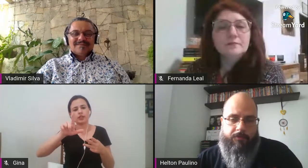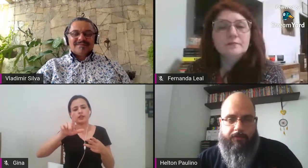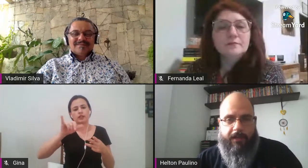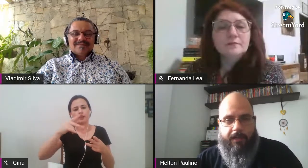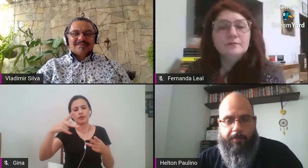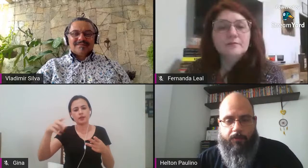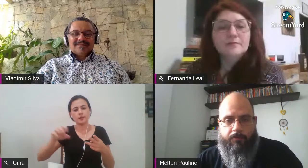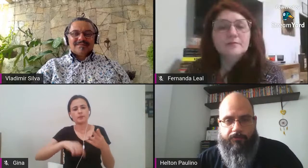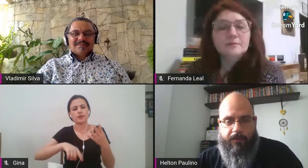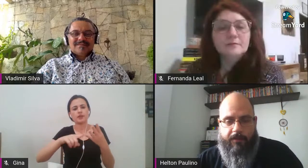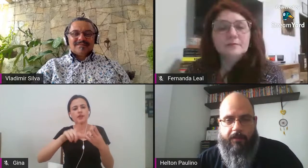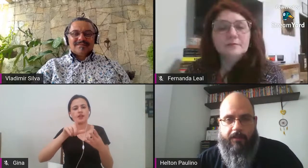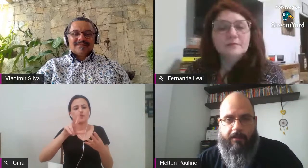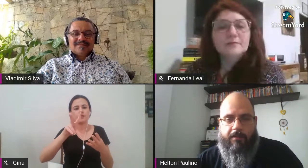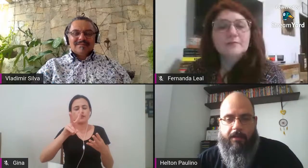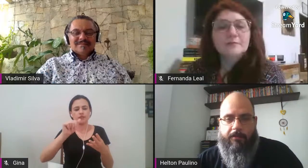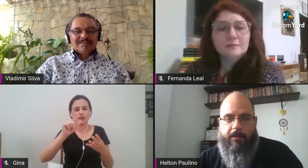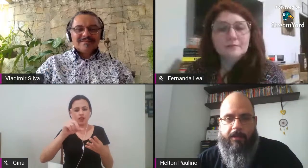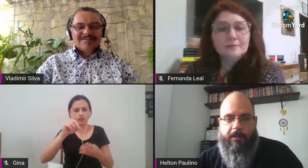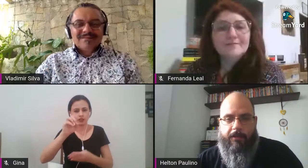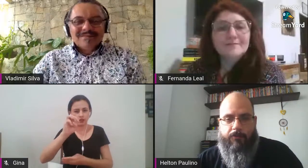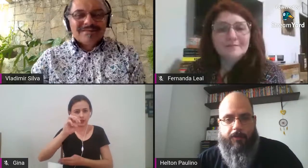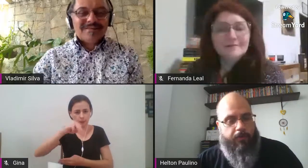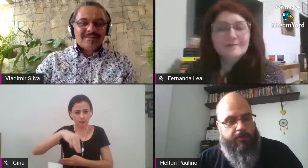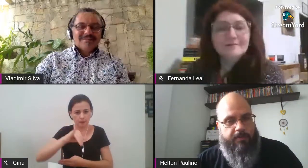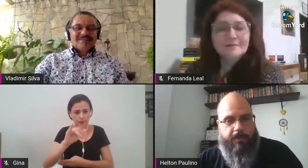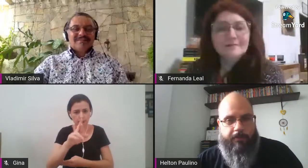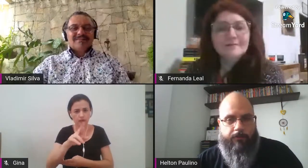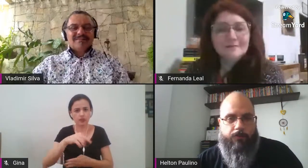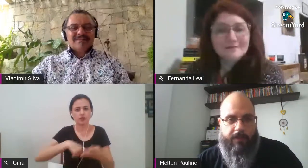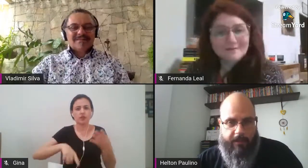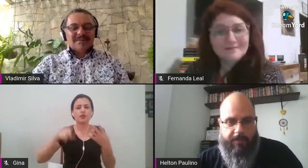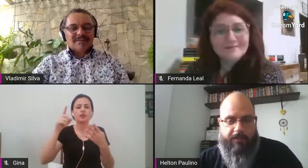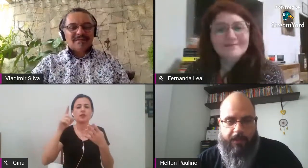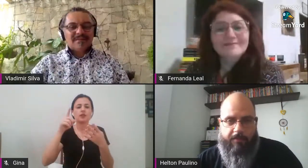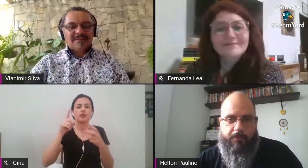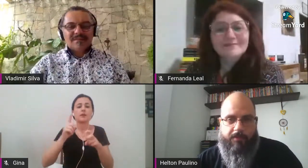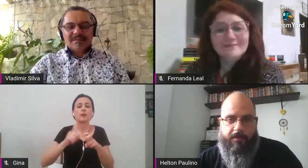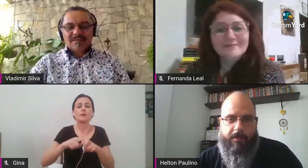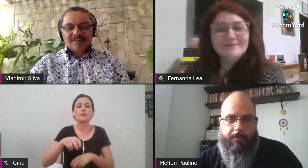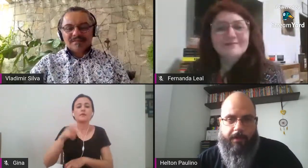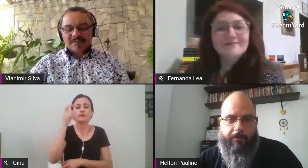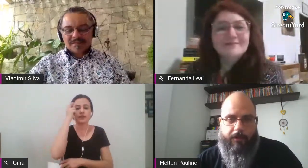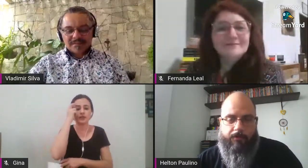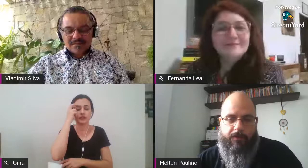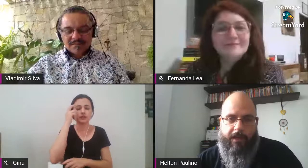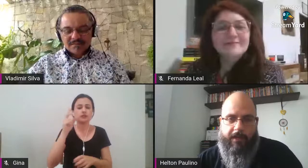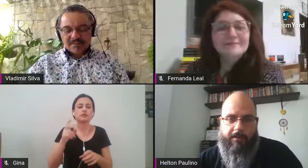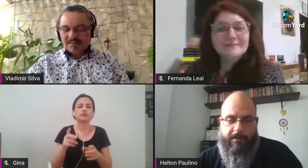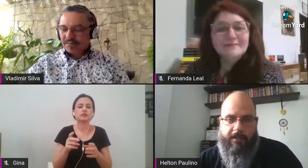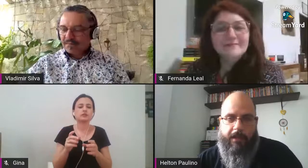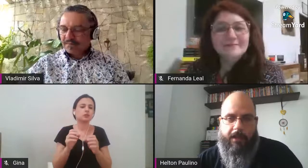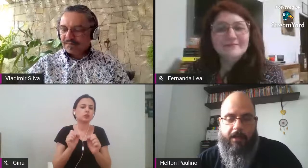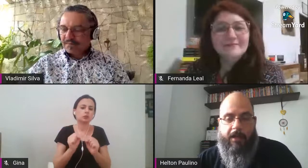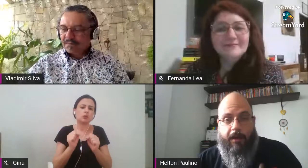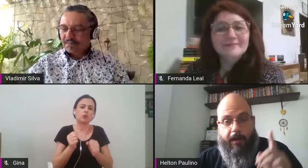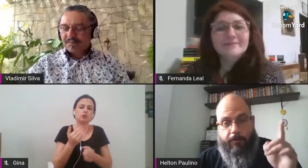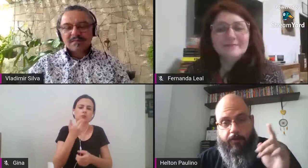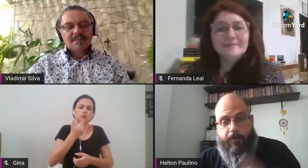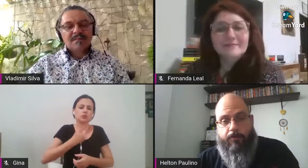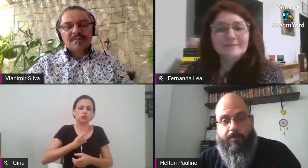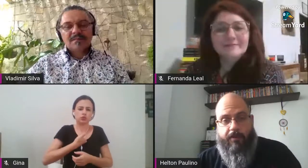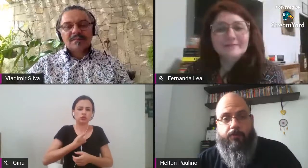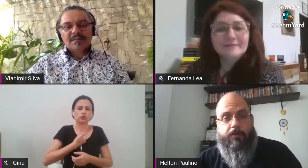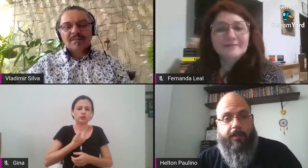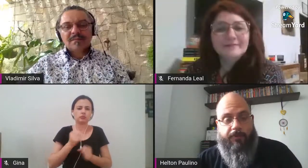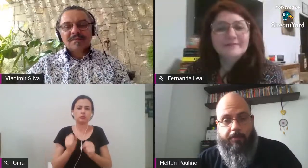a professora Fernanda pelo convite, tá certo? E estou à disposição, o curso de arte mídia está à disposição para o que o CH necessitar. Uma